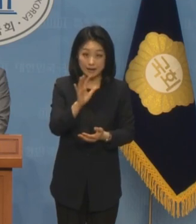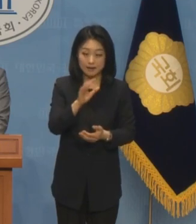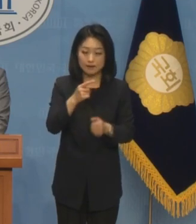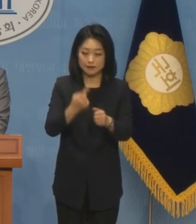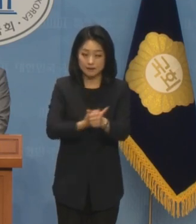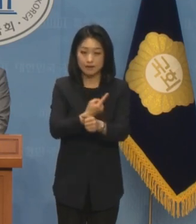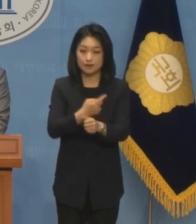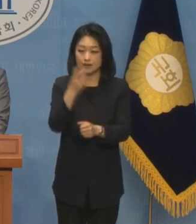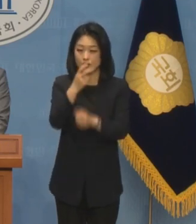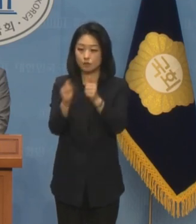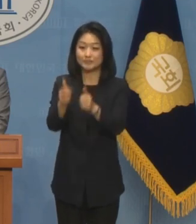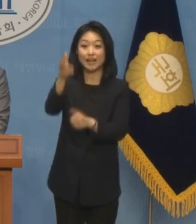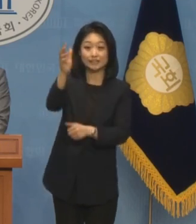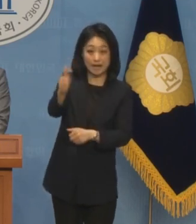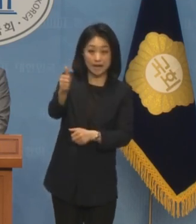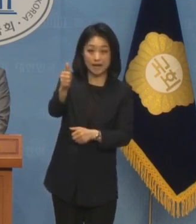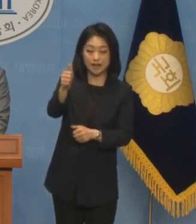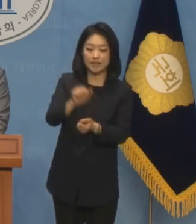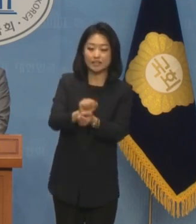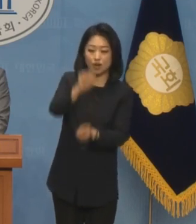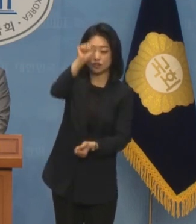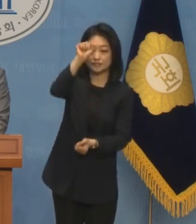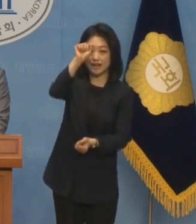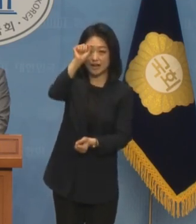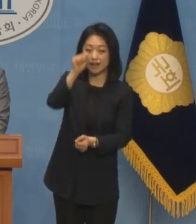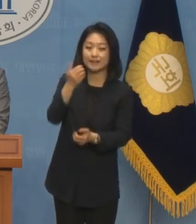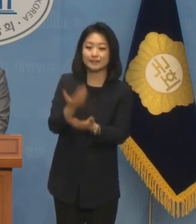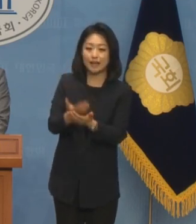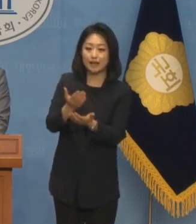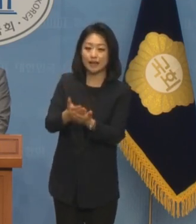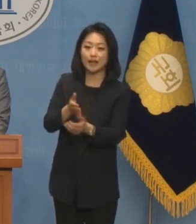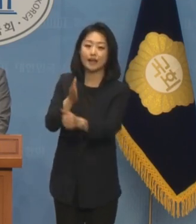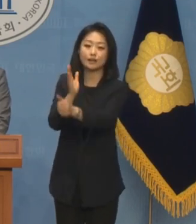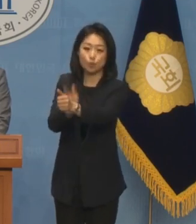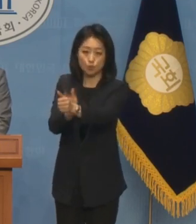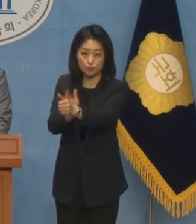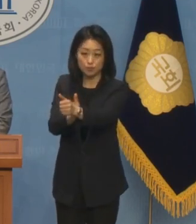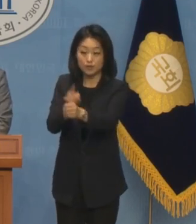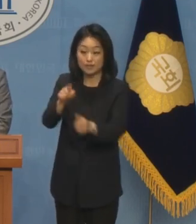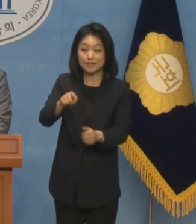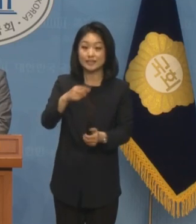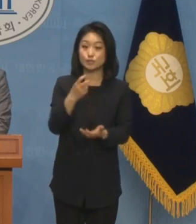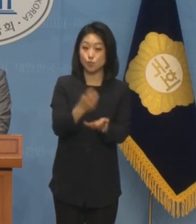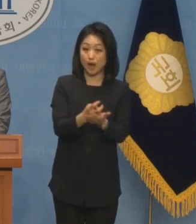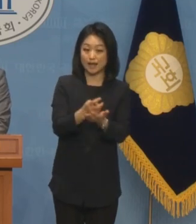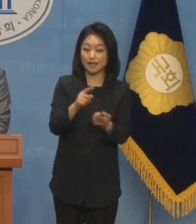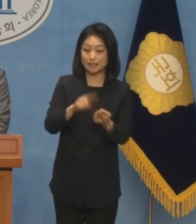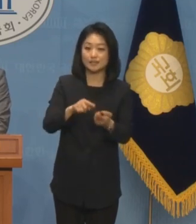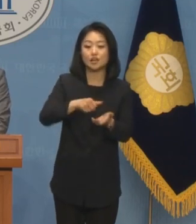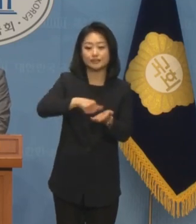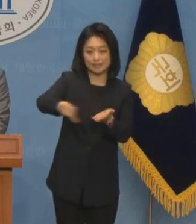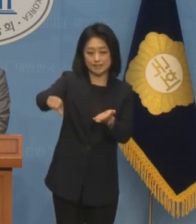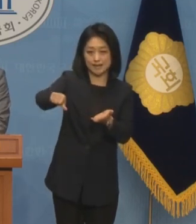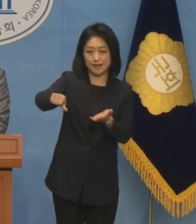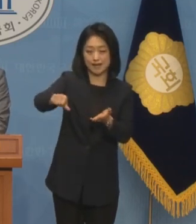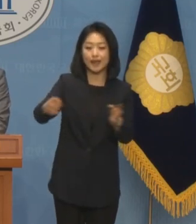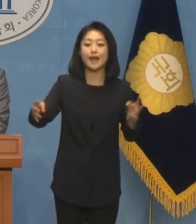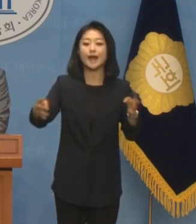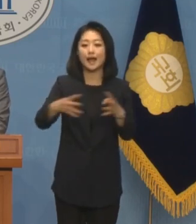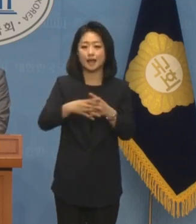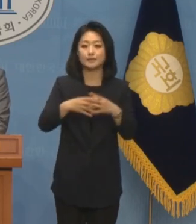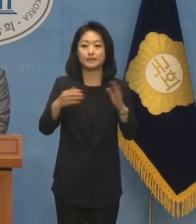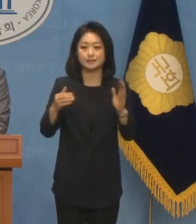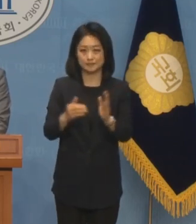검찰청 검사장에게 영장을 청구할 것을 의뢰이 조항에 대해서도 삭제할 것으로